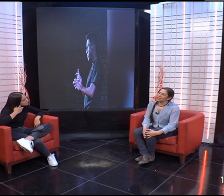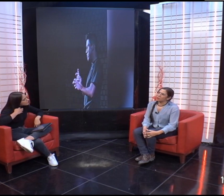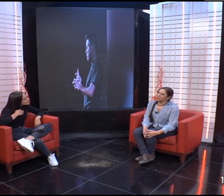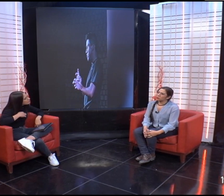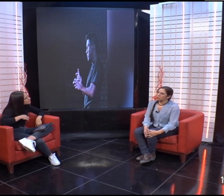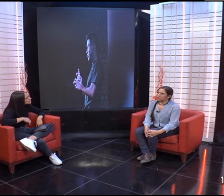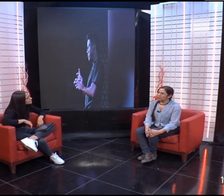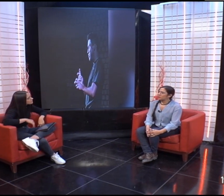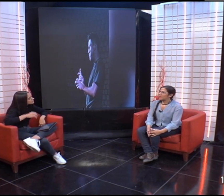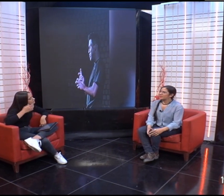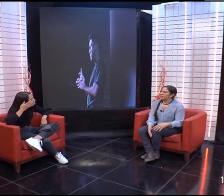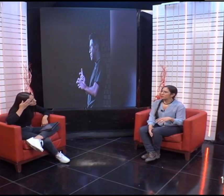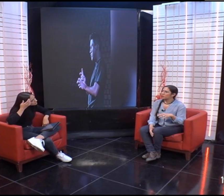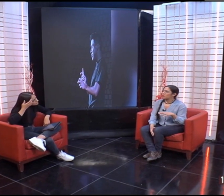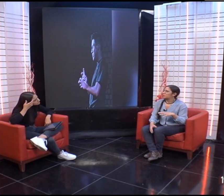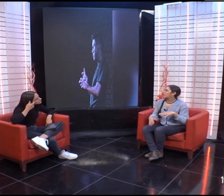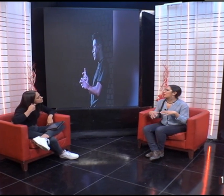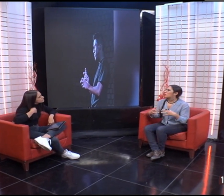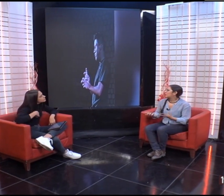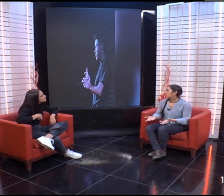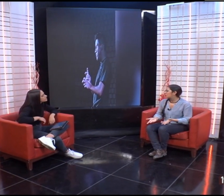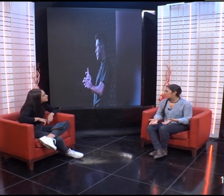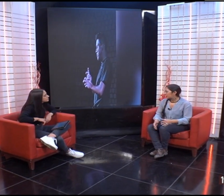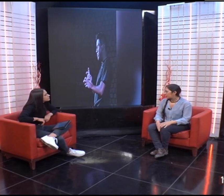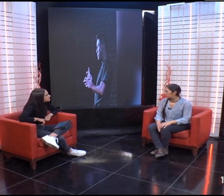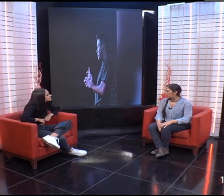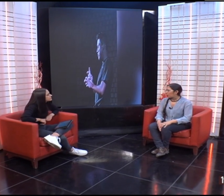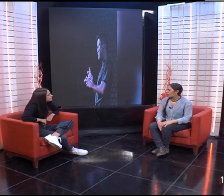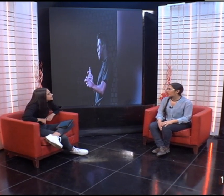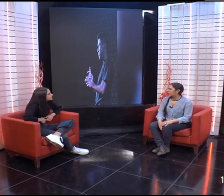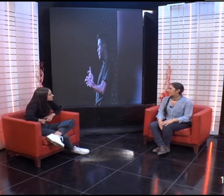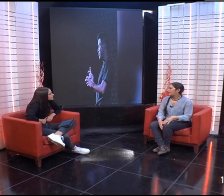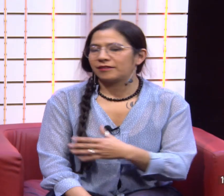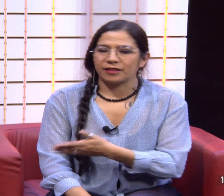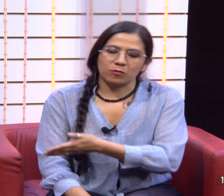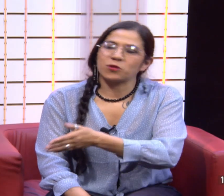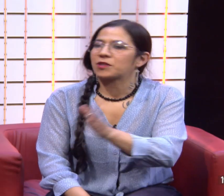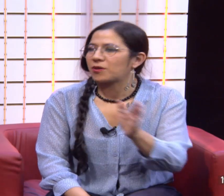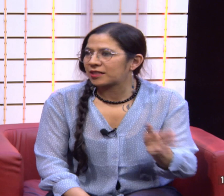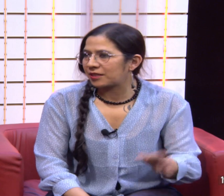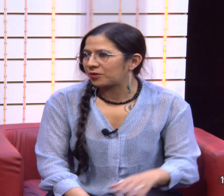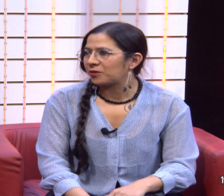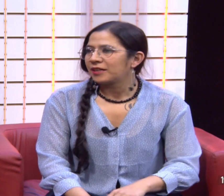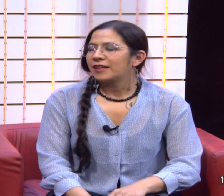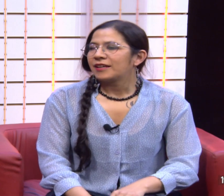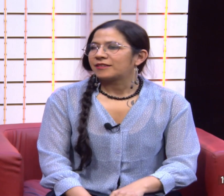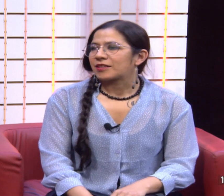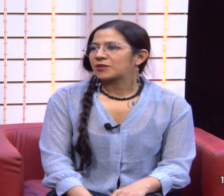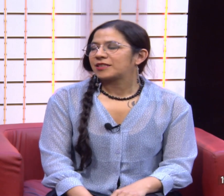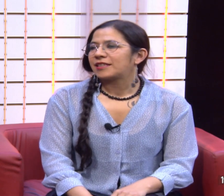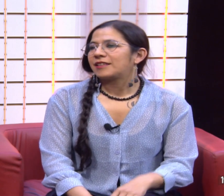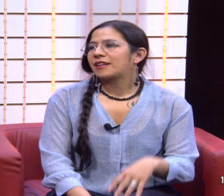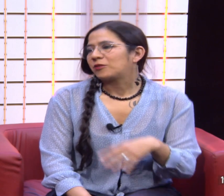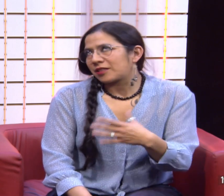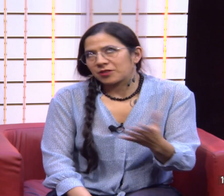algunos años ya haciendo espectáculos inclusivos, esa es un poco la lógica. Tiene muchos años haciendo narración escénica o narración oral